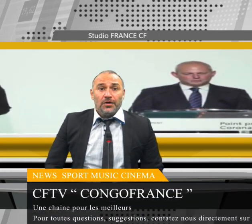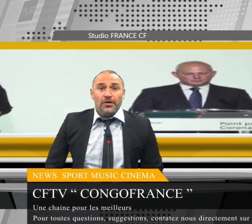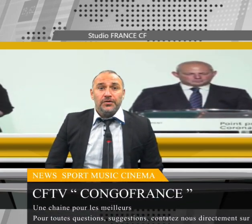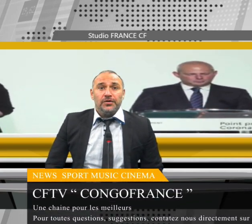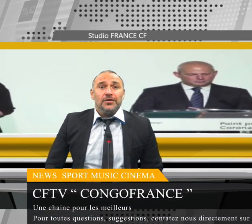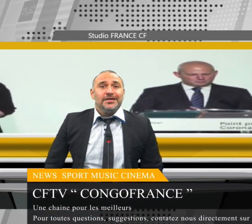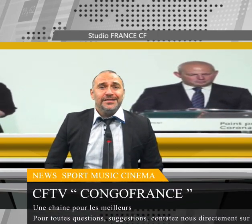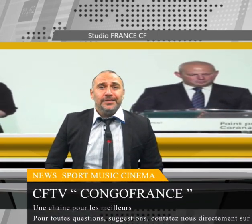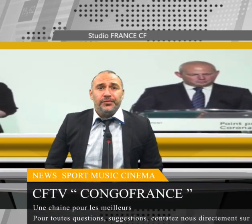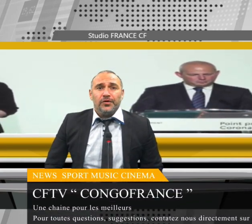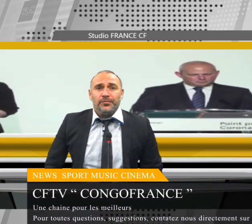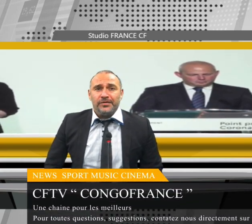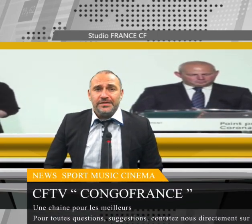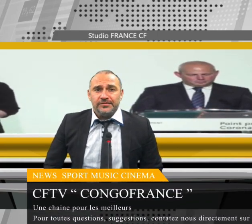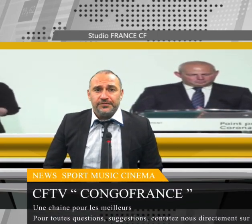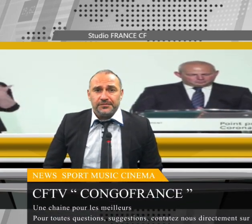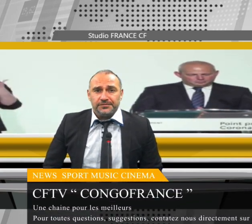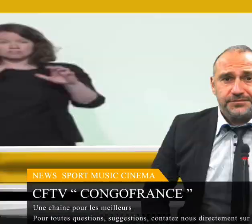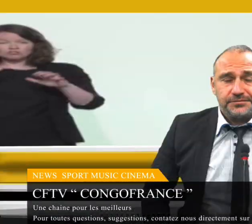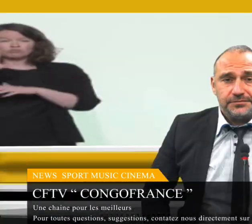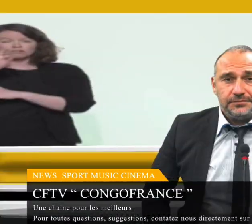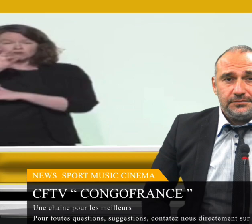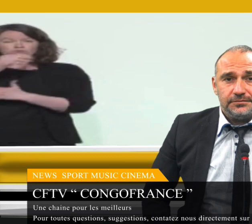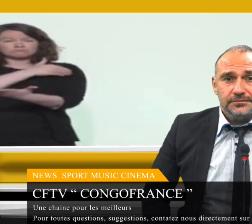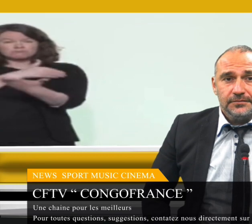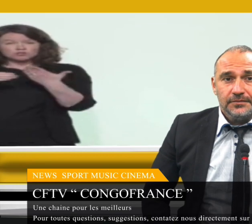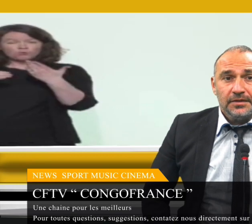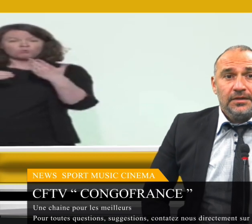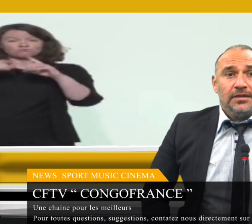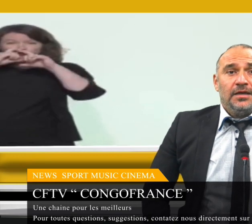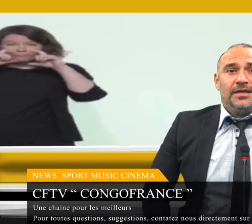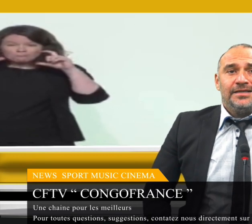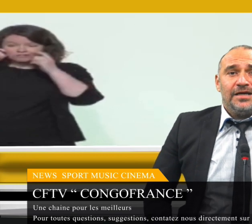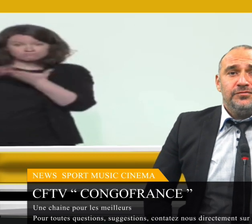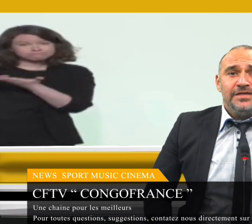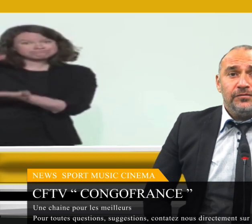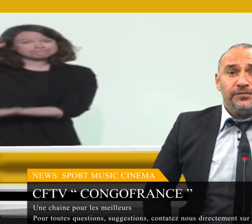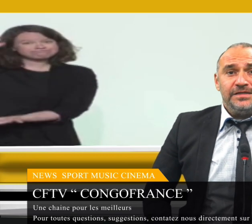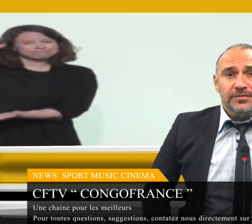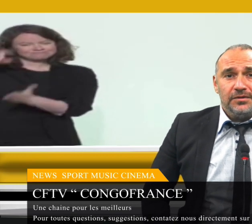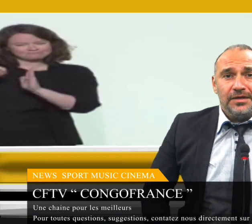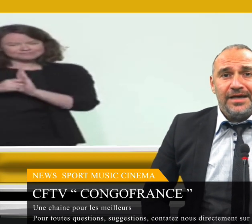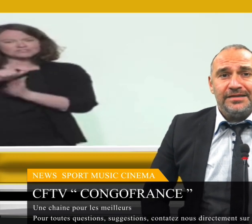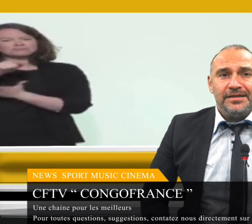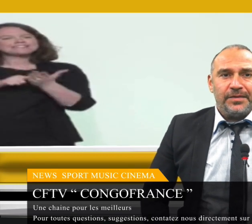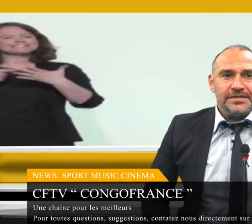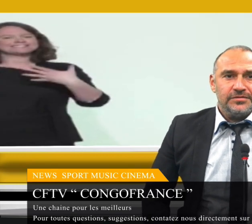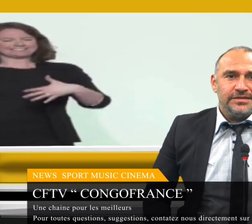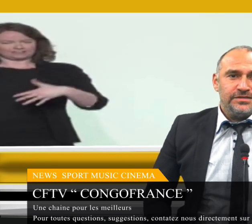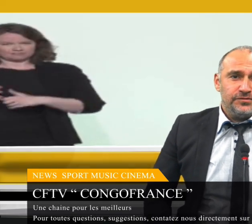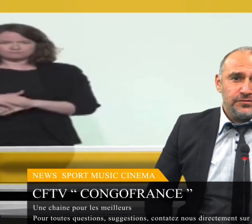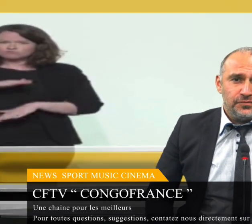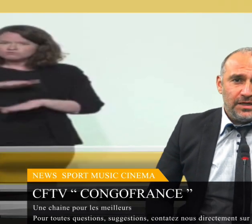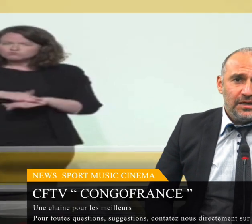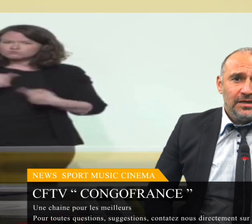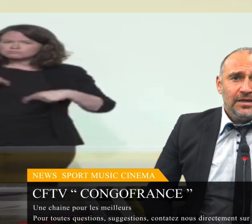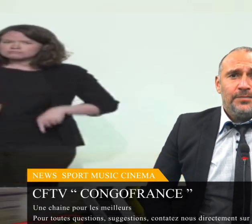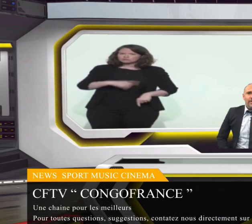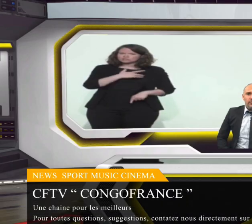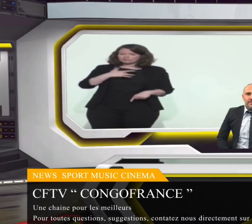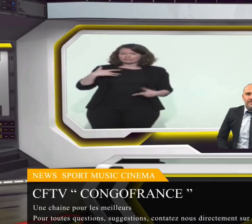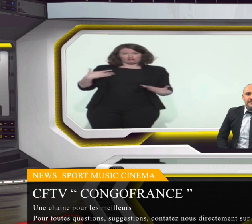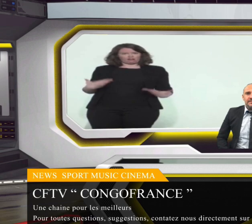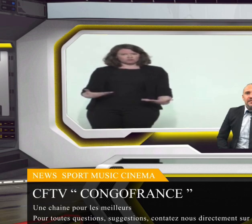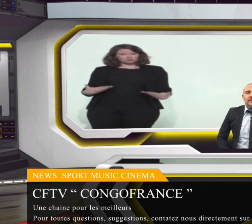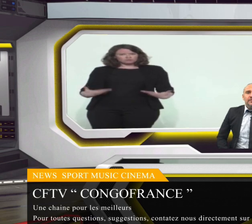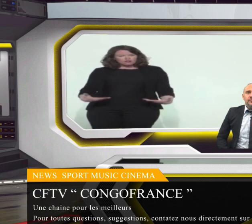plus, encore des peurs pour les enfants. La carte du déconfinement a été présentée ce soir